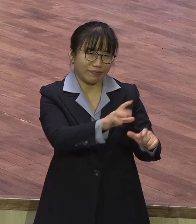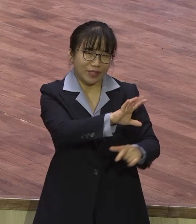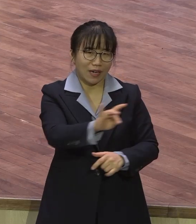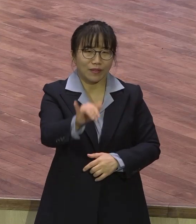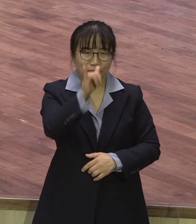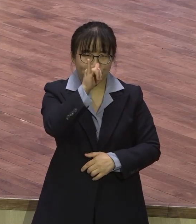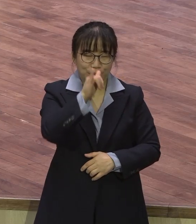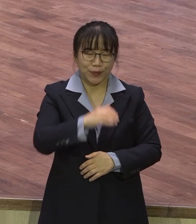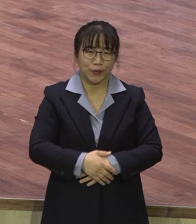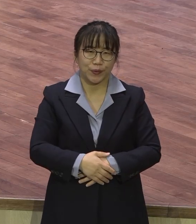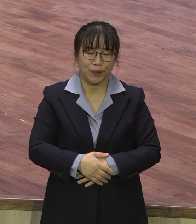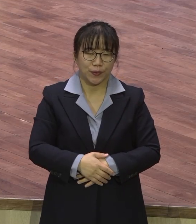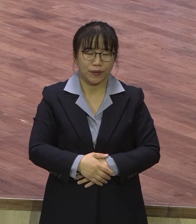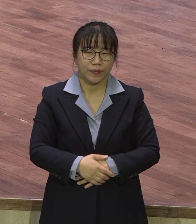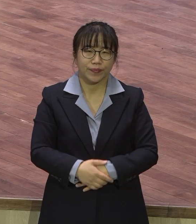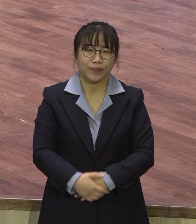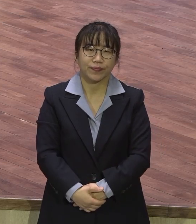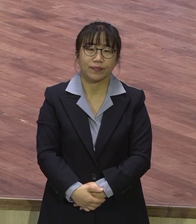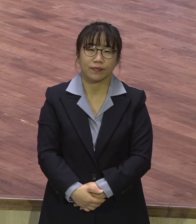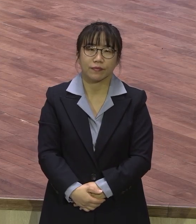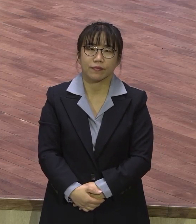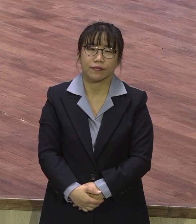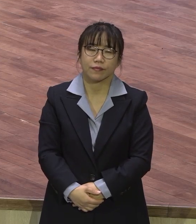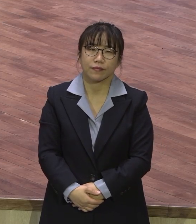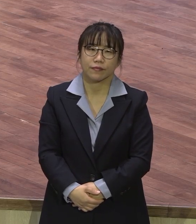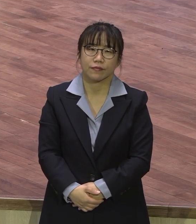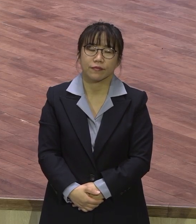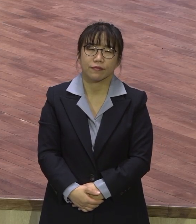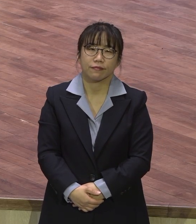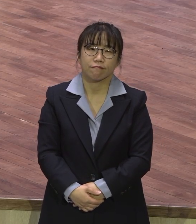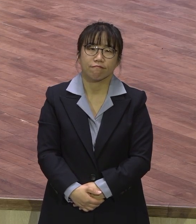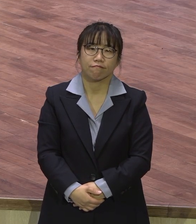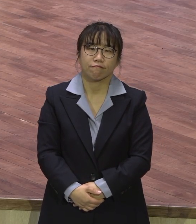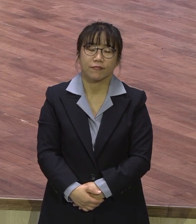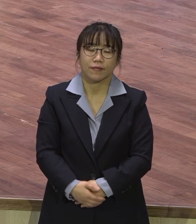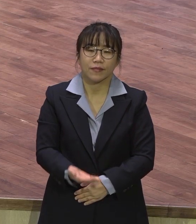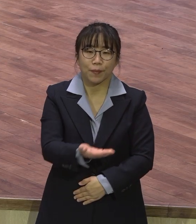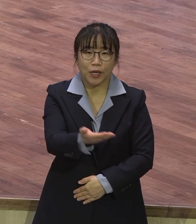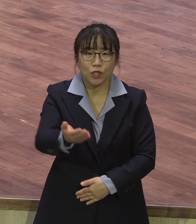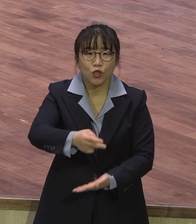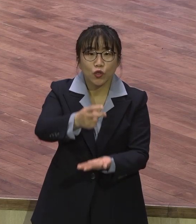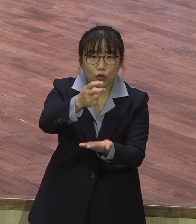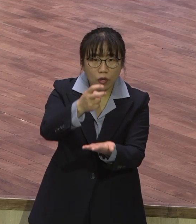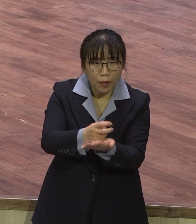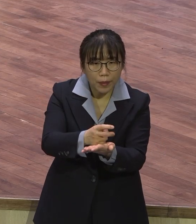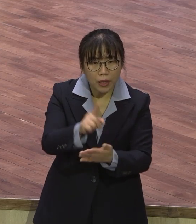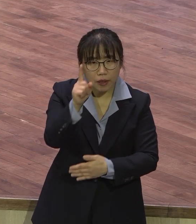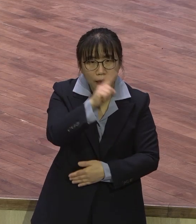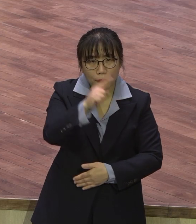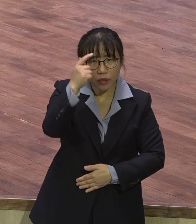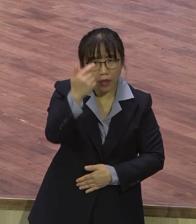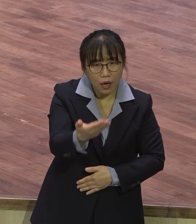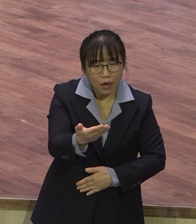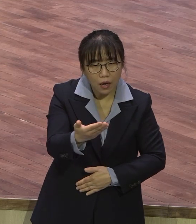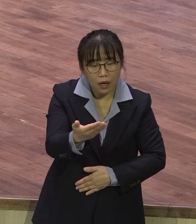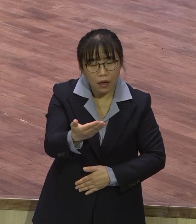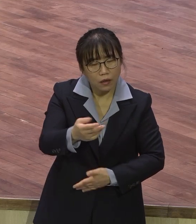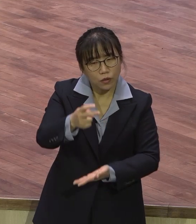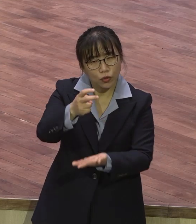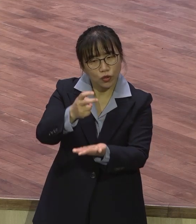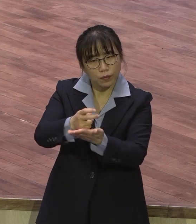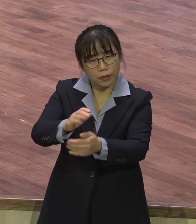관용어가 되어버렸어요 어느 순간에 그런데 율법이 악한 것인가 율법이 잘못된